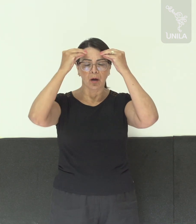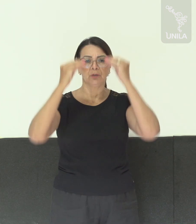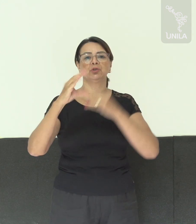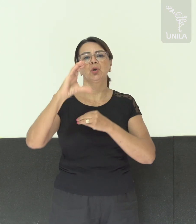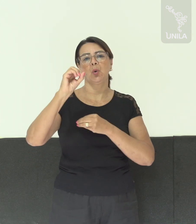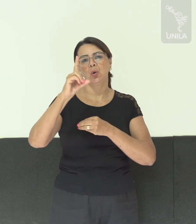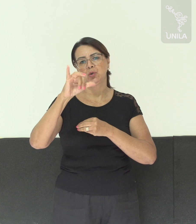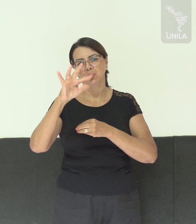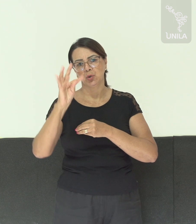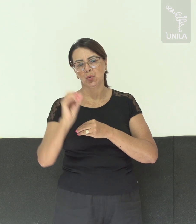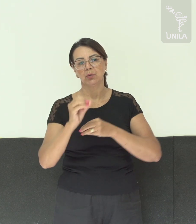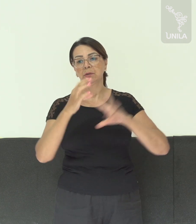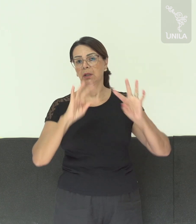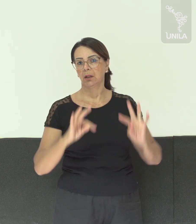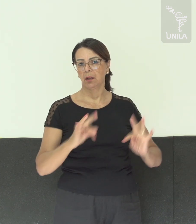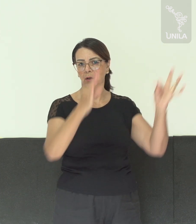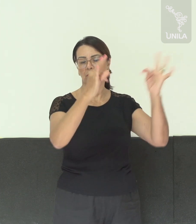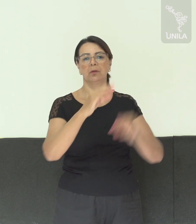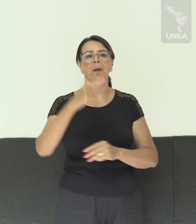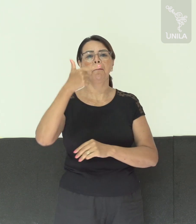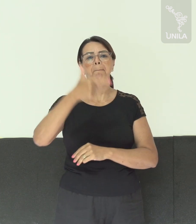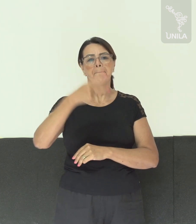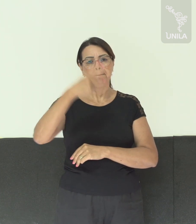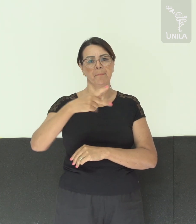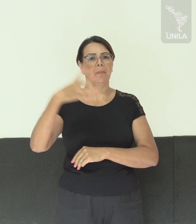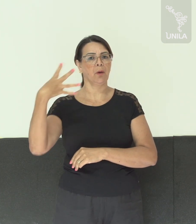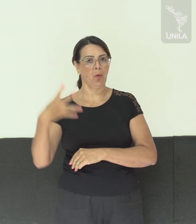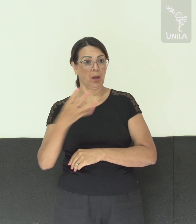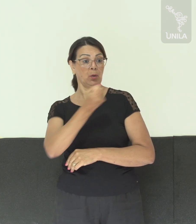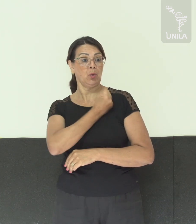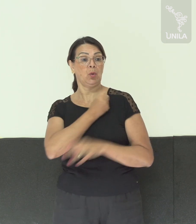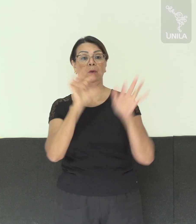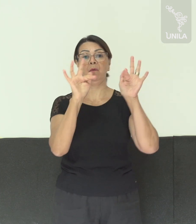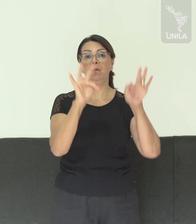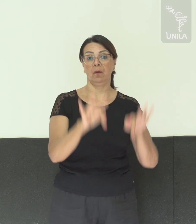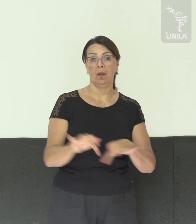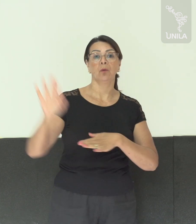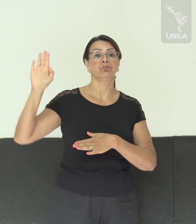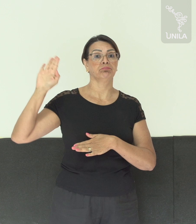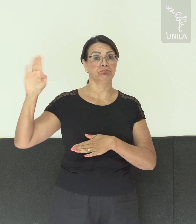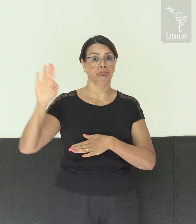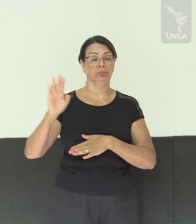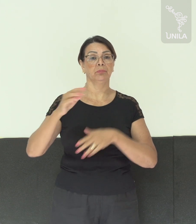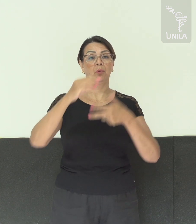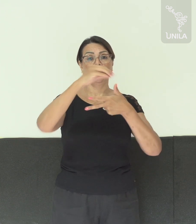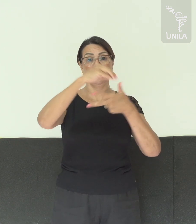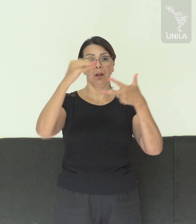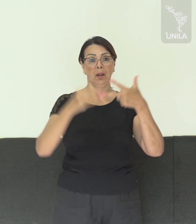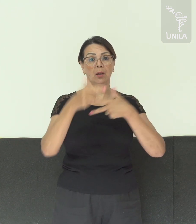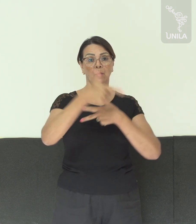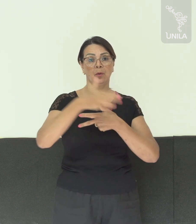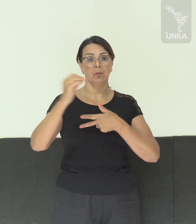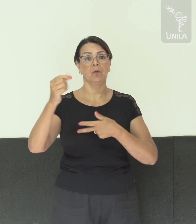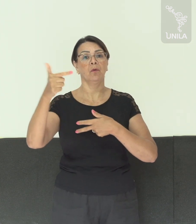tecnologias. P4 representa a nota final obtida pelo candidato no Enem 2022, na prova